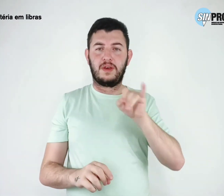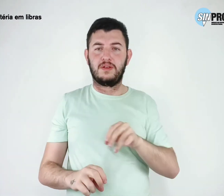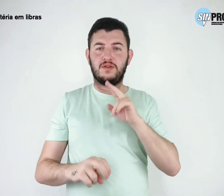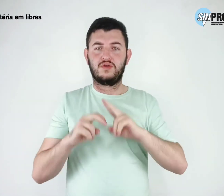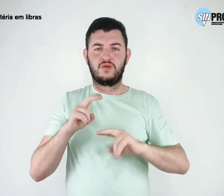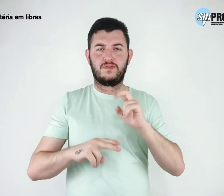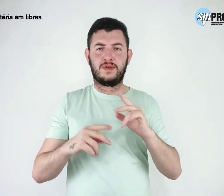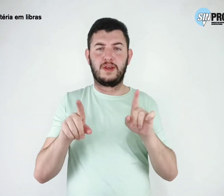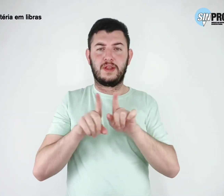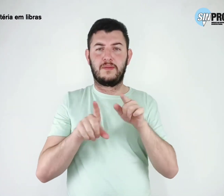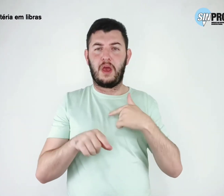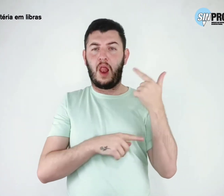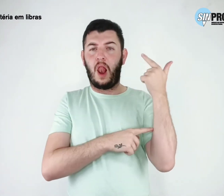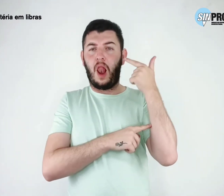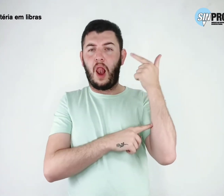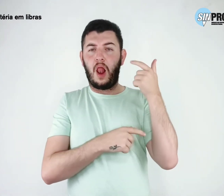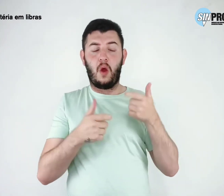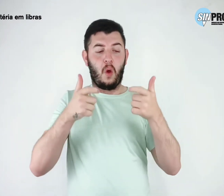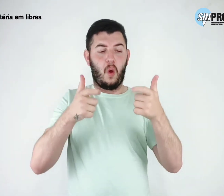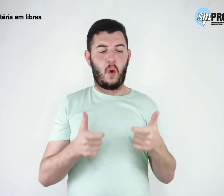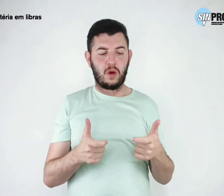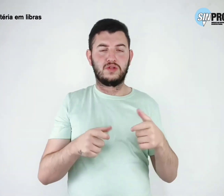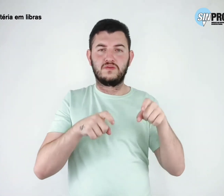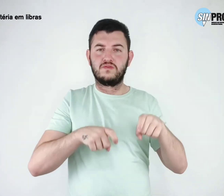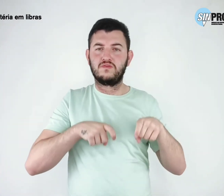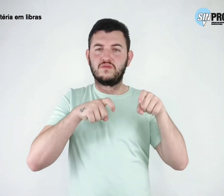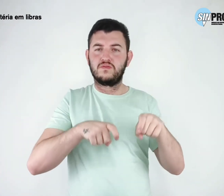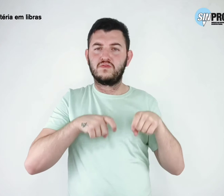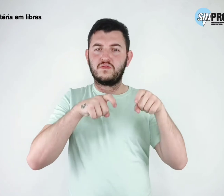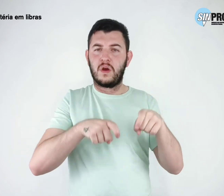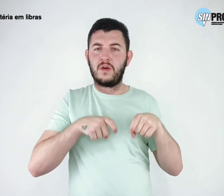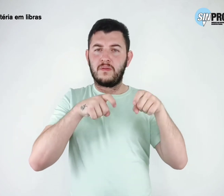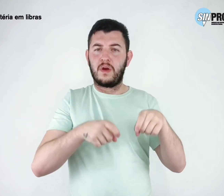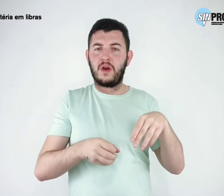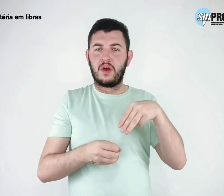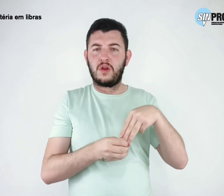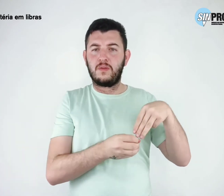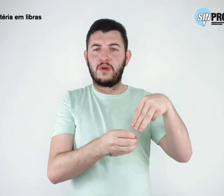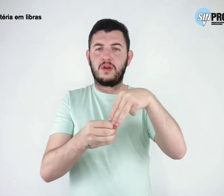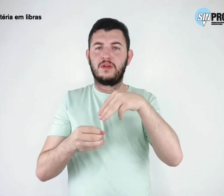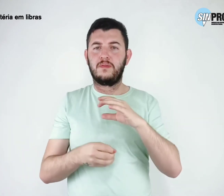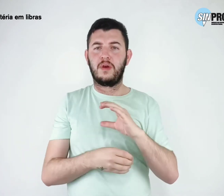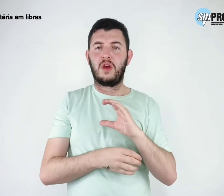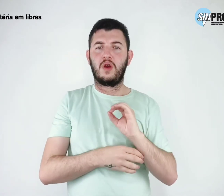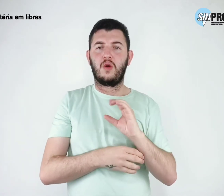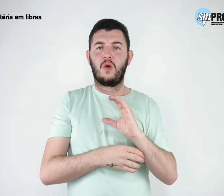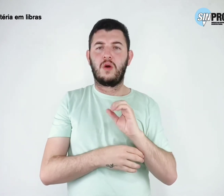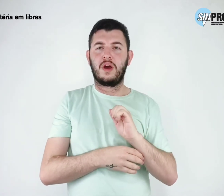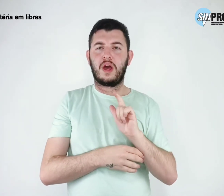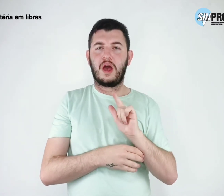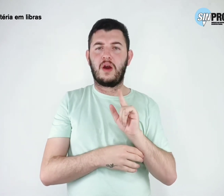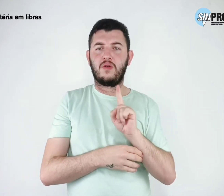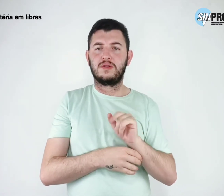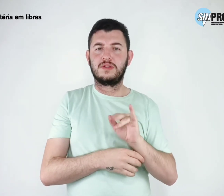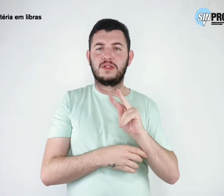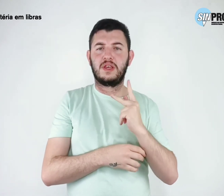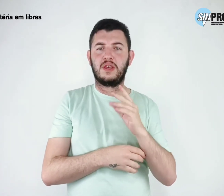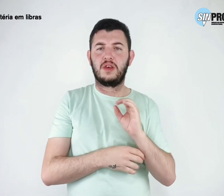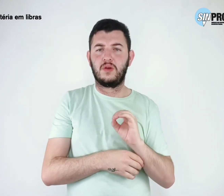em chácaras e fazendas situadas no município de Cocalzinho, em Goiás. O